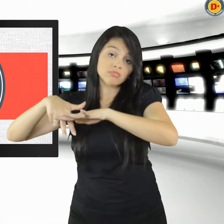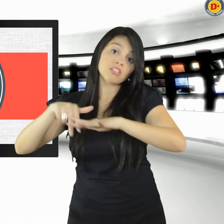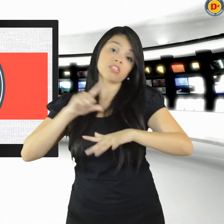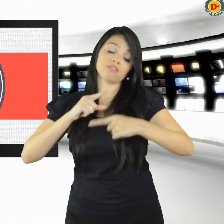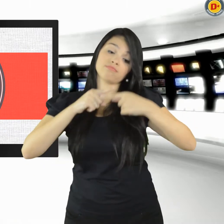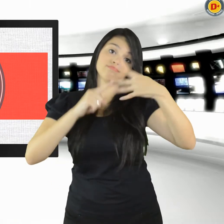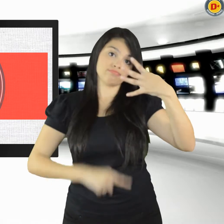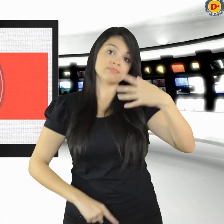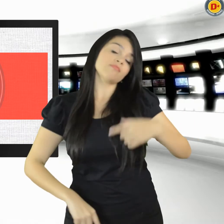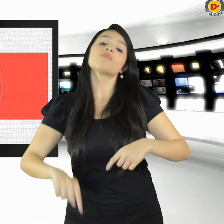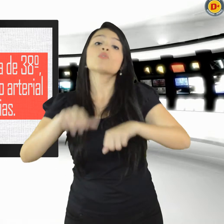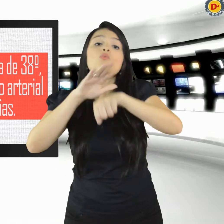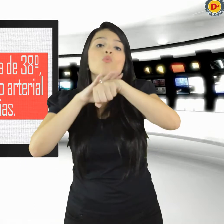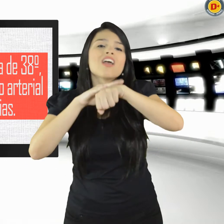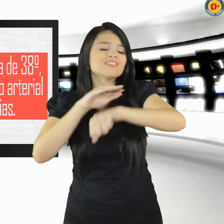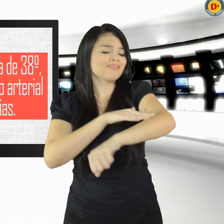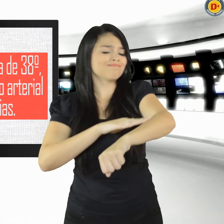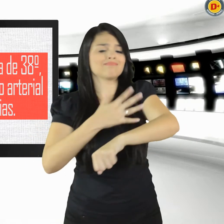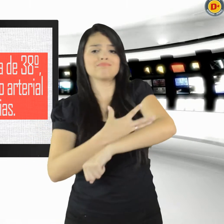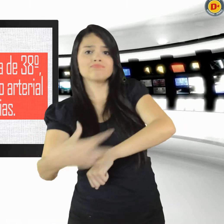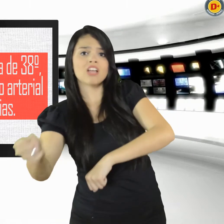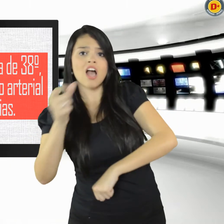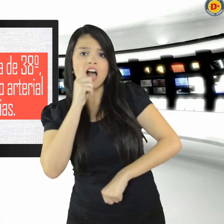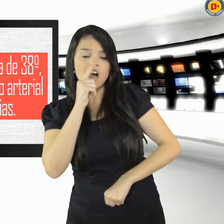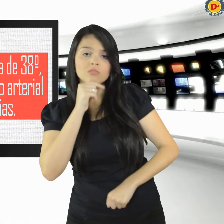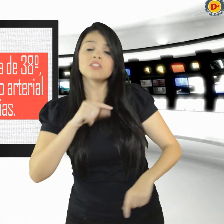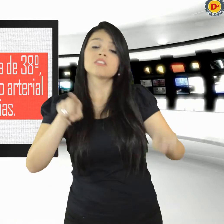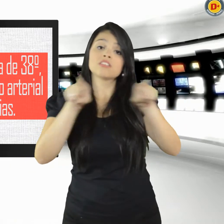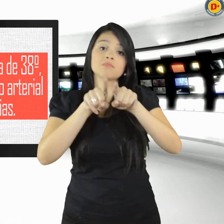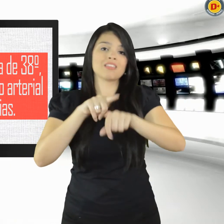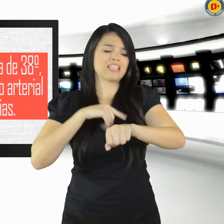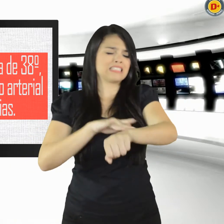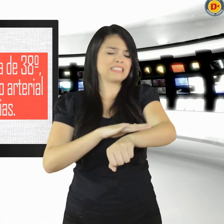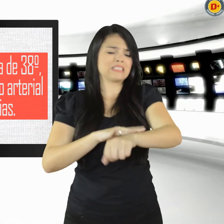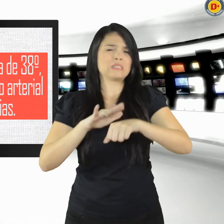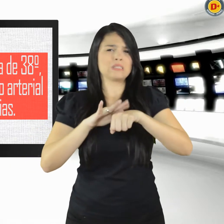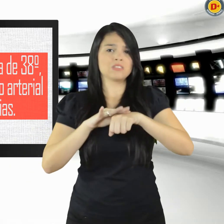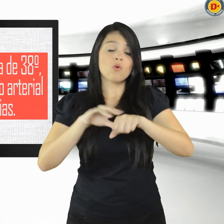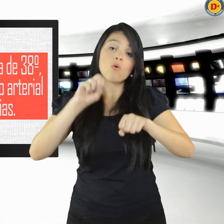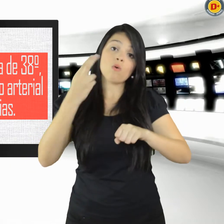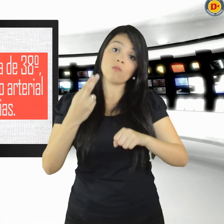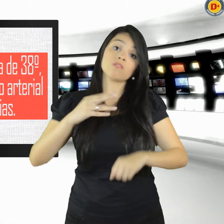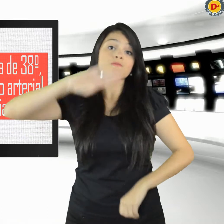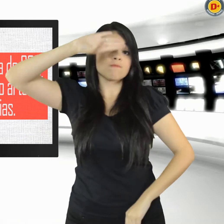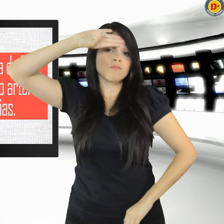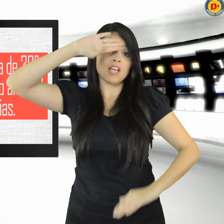doenças transmitidas pela água infecções de pele febre acima de 38 graus